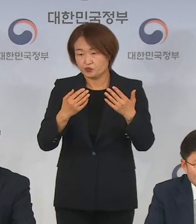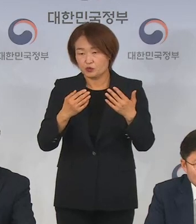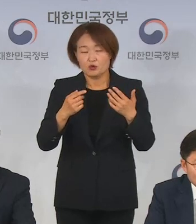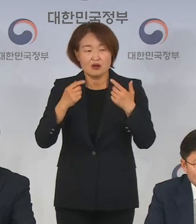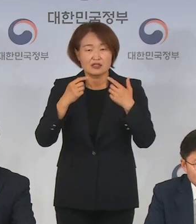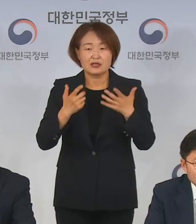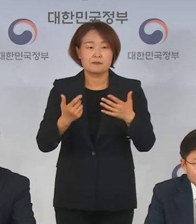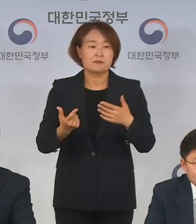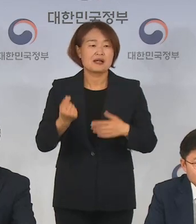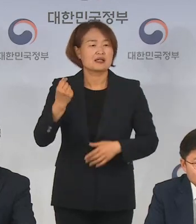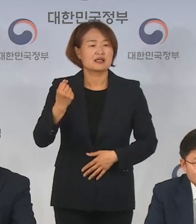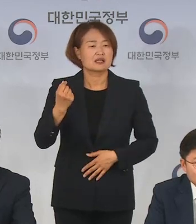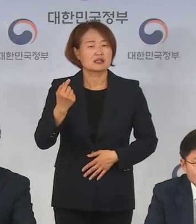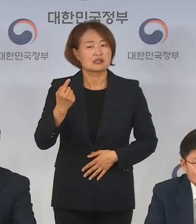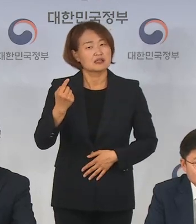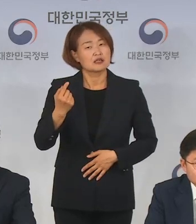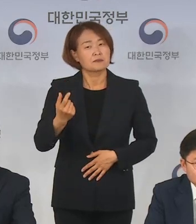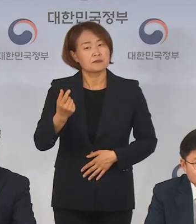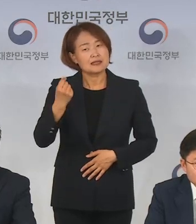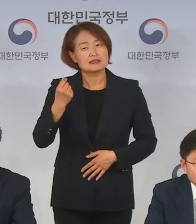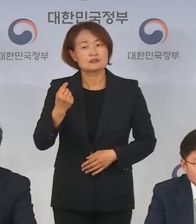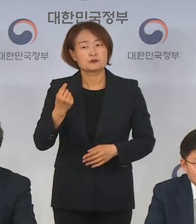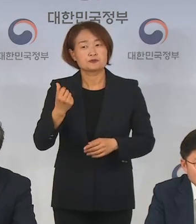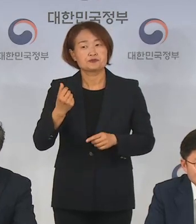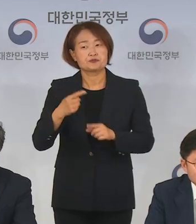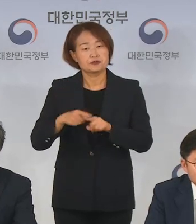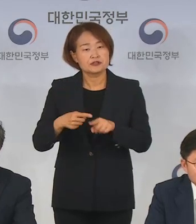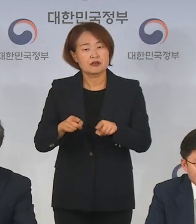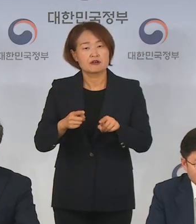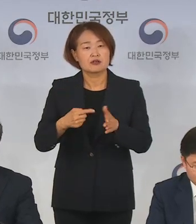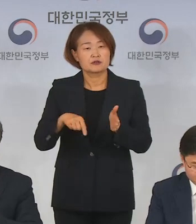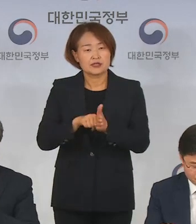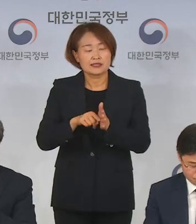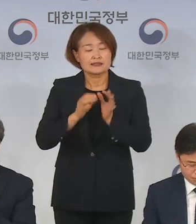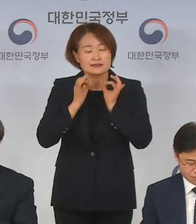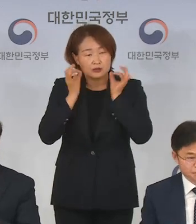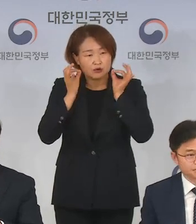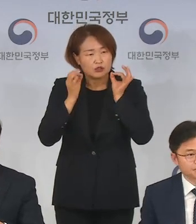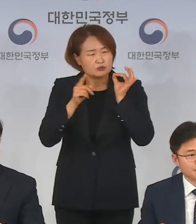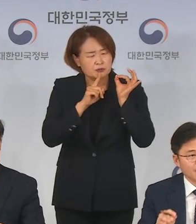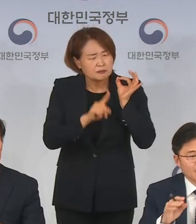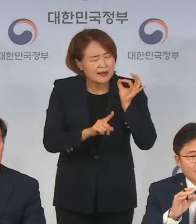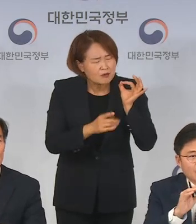않도록 그렇게 저희들이 분석을 하려고 지금 박차를 좀 가하고 있습니다.